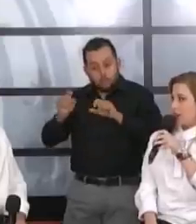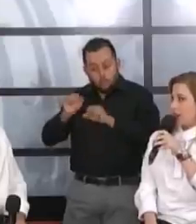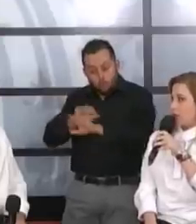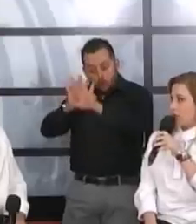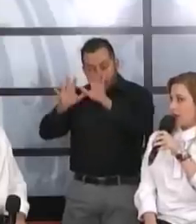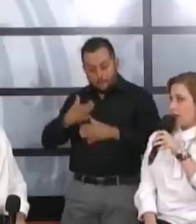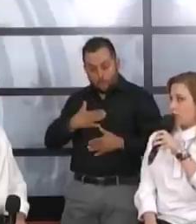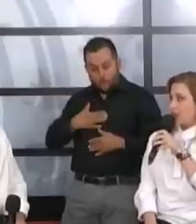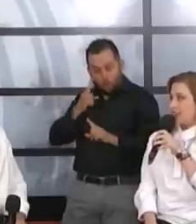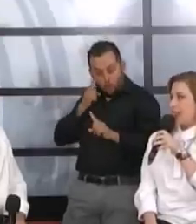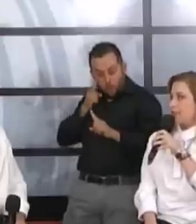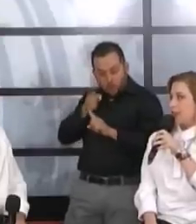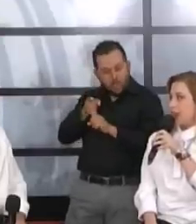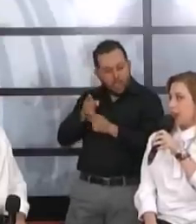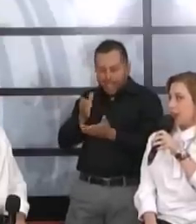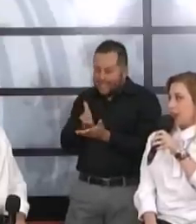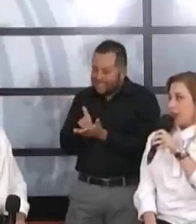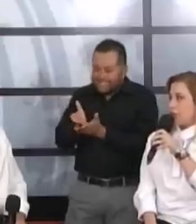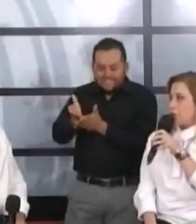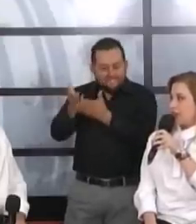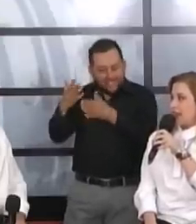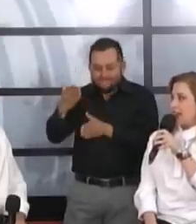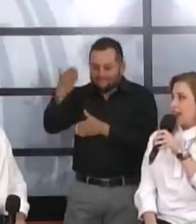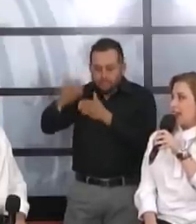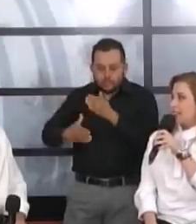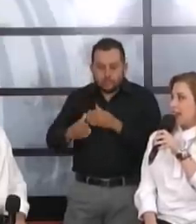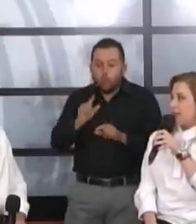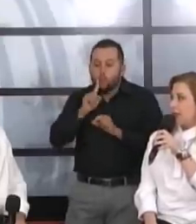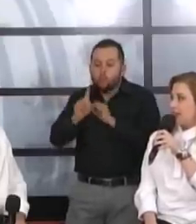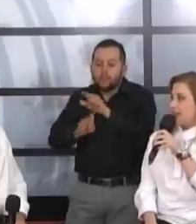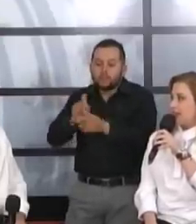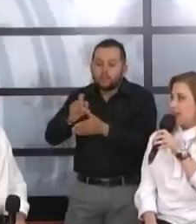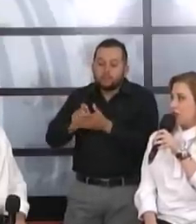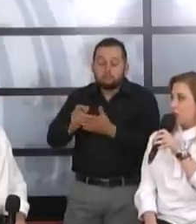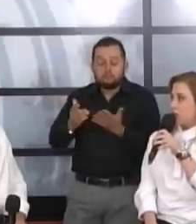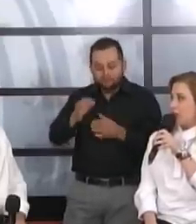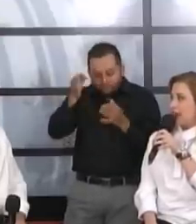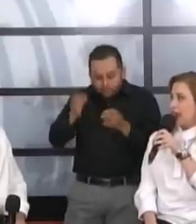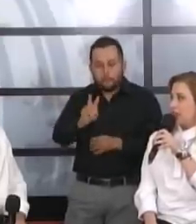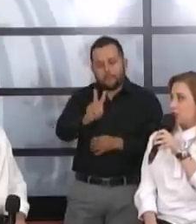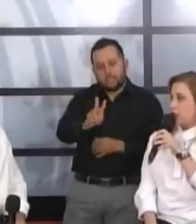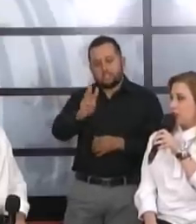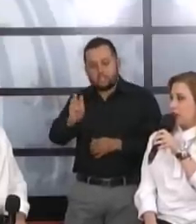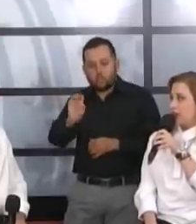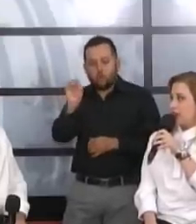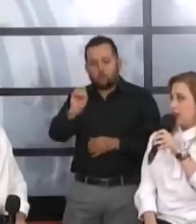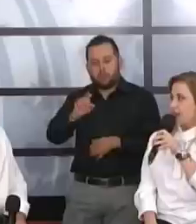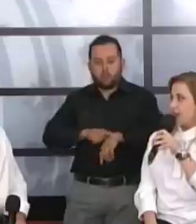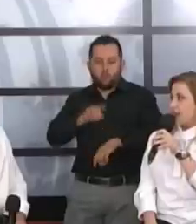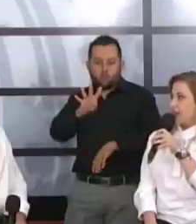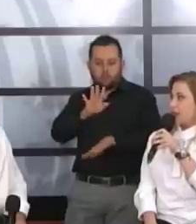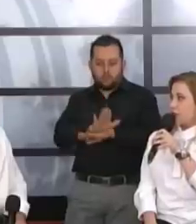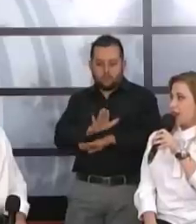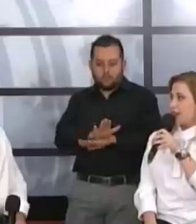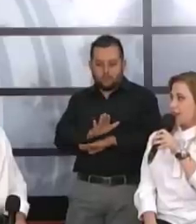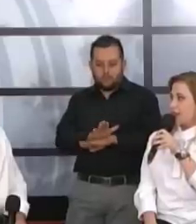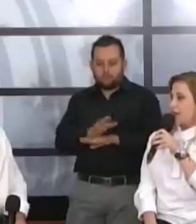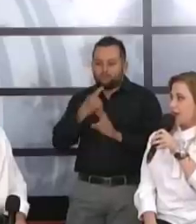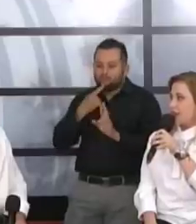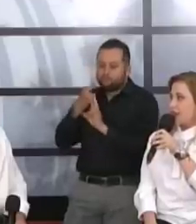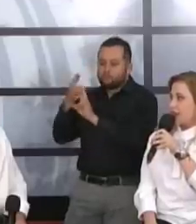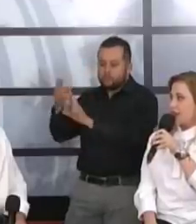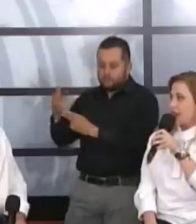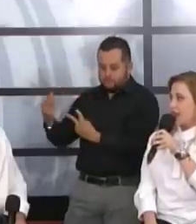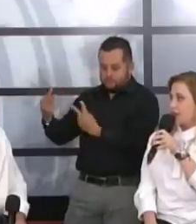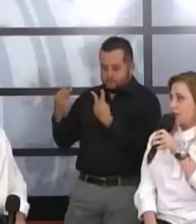mi objetivo y vamos hasta el final. La encuesta real será el 27 de octubre a las 4 de la tarde. Y te voy a decir, me